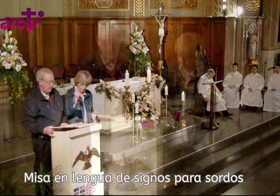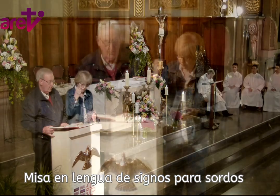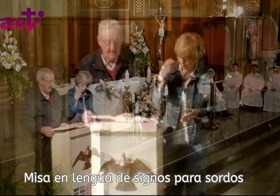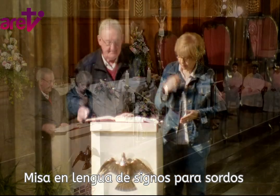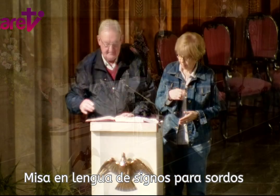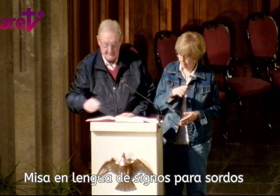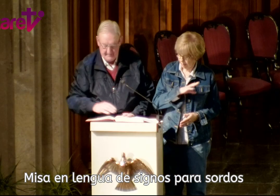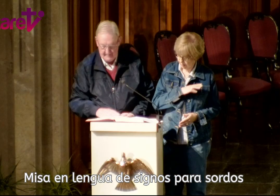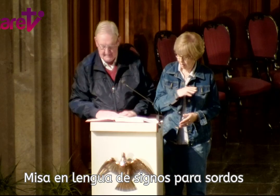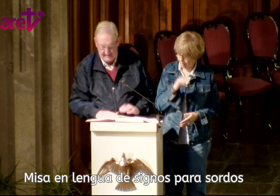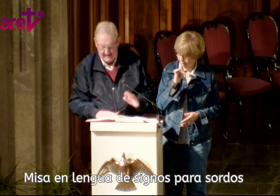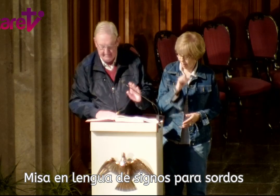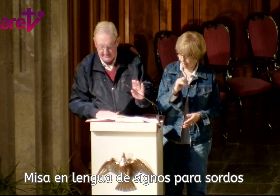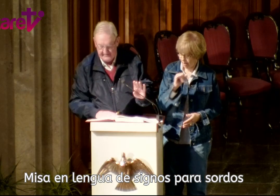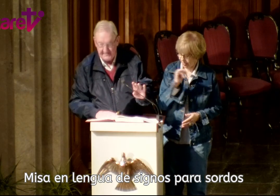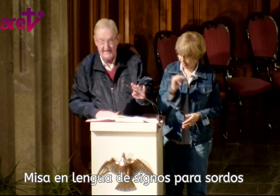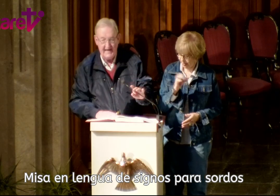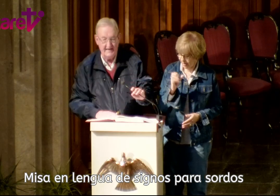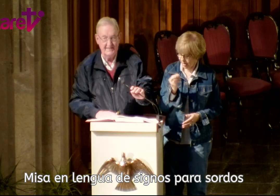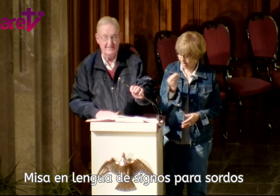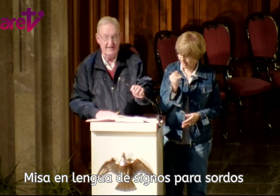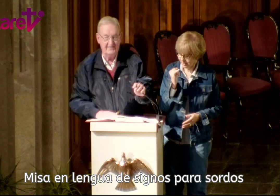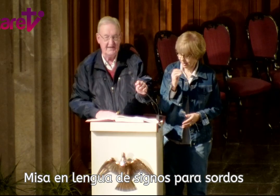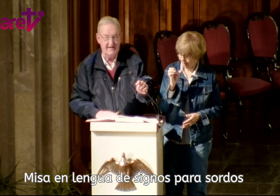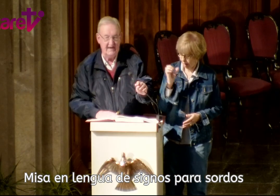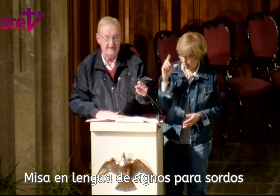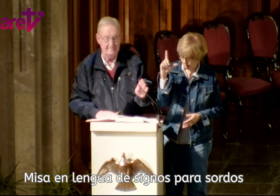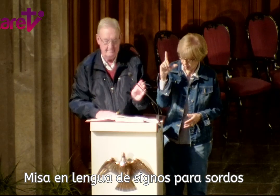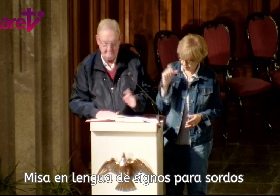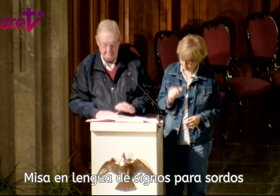Lectura de la profecía de Ezequiel.